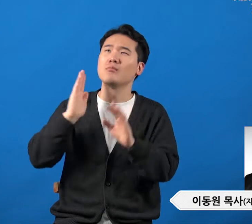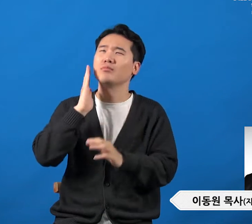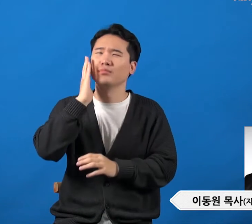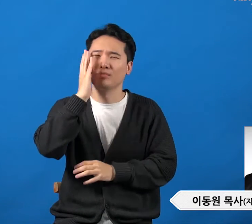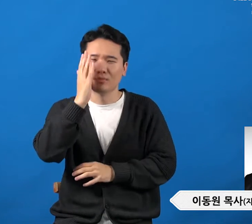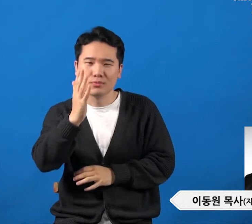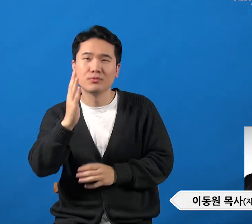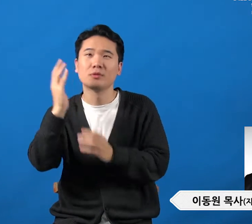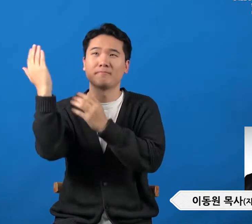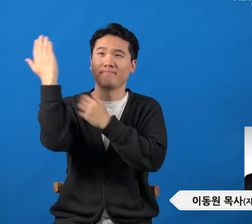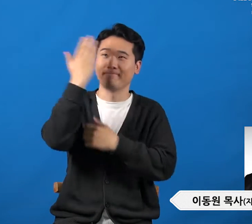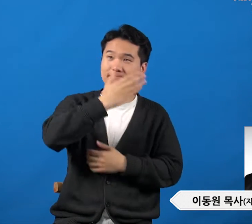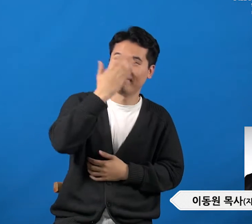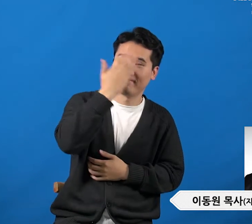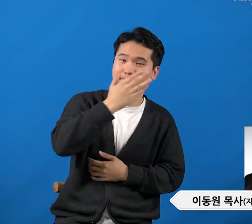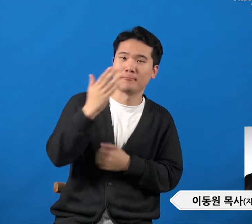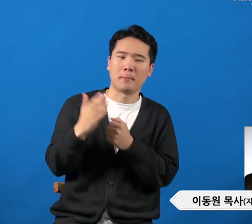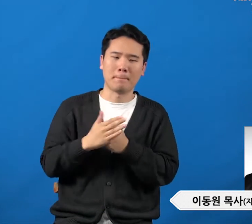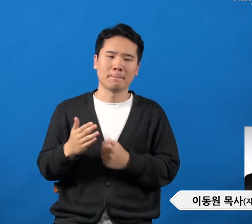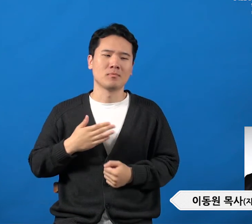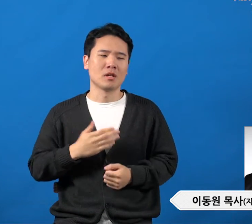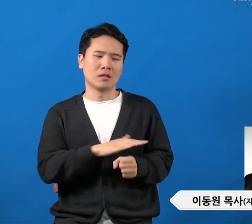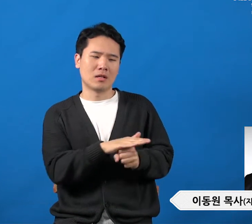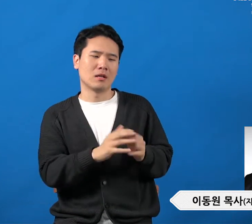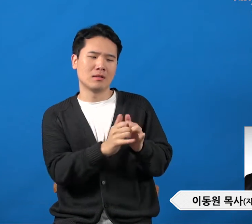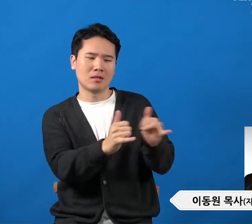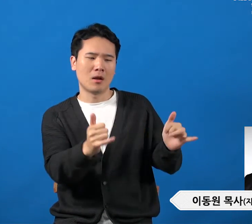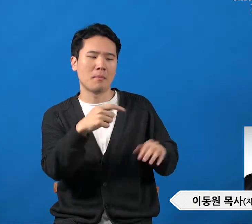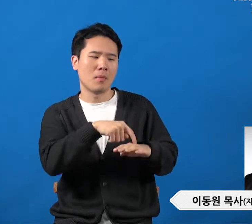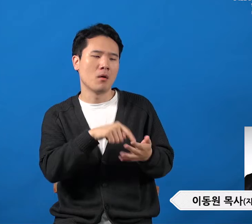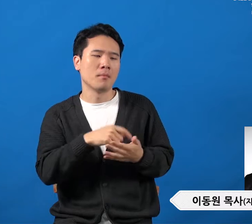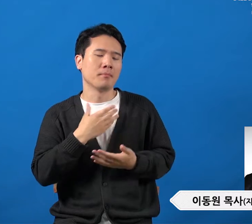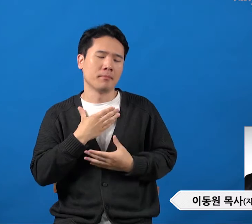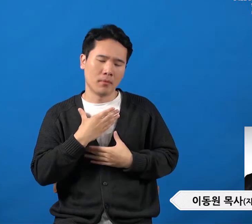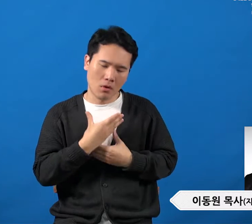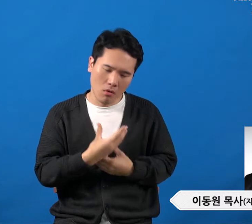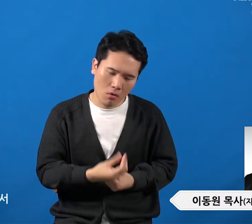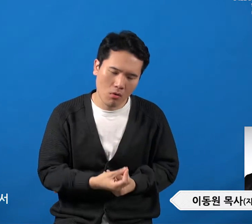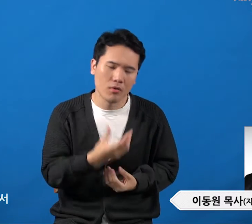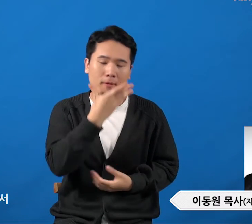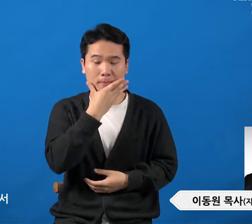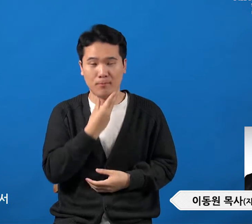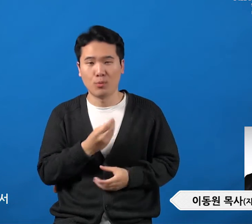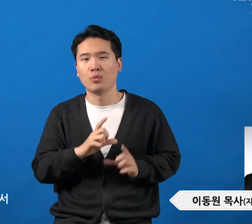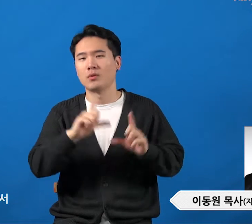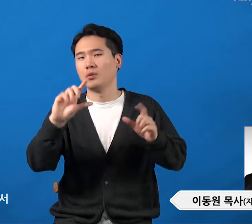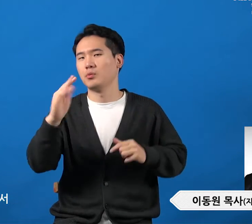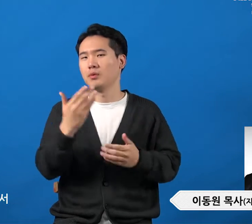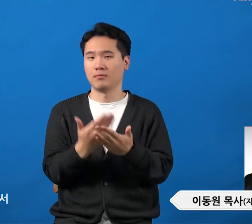맑아서 내 사랑하는 이들의 마음이 평안하고 행복한 날이 되게 하소서.